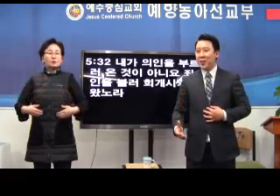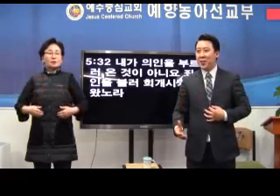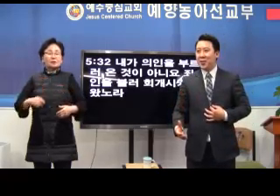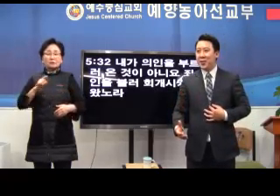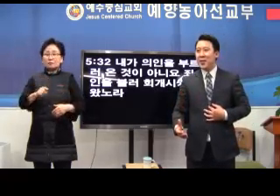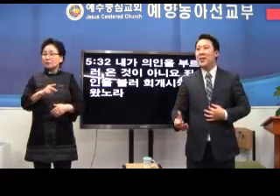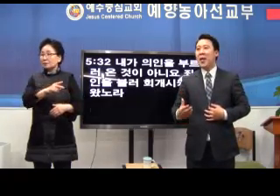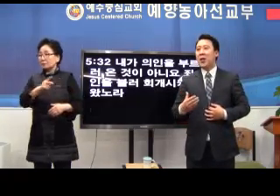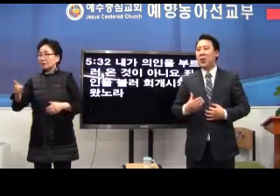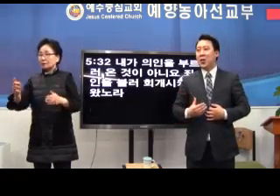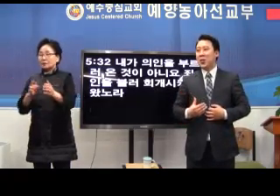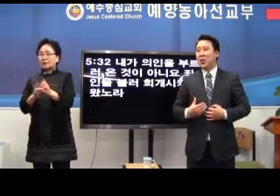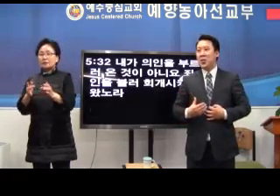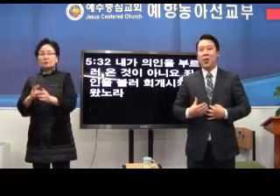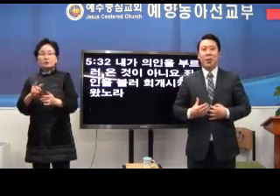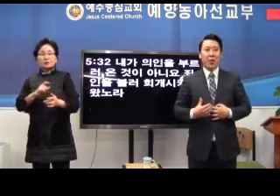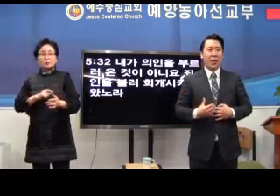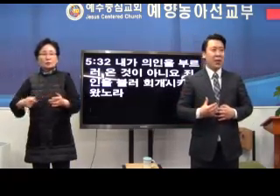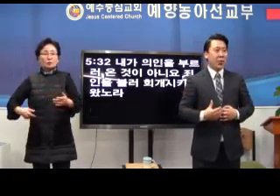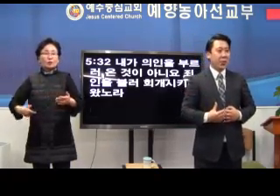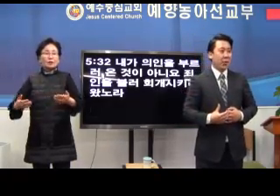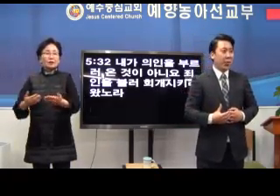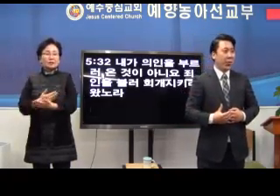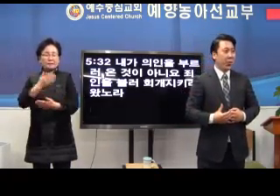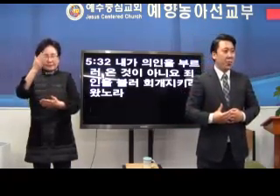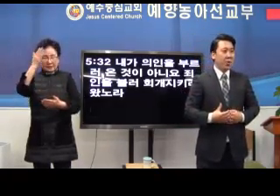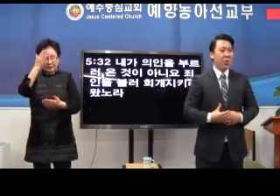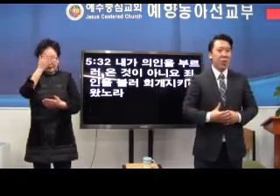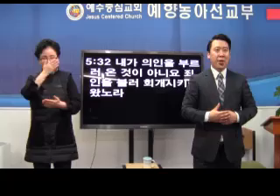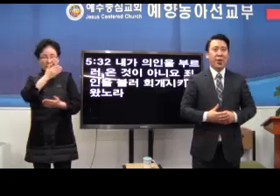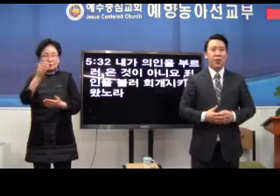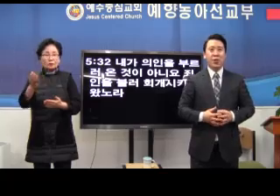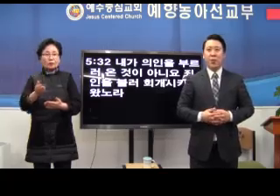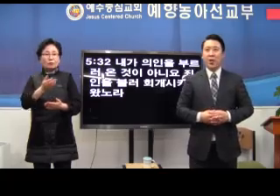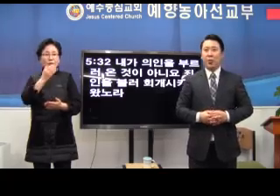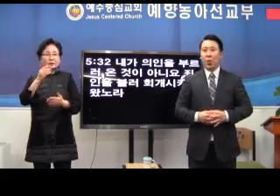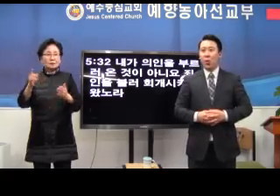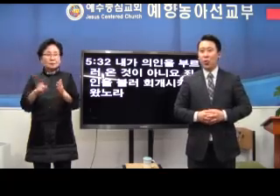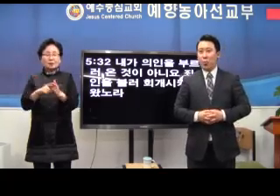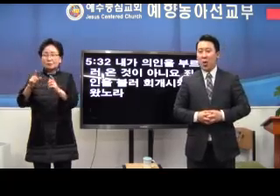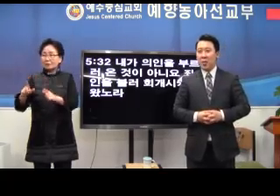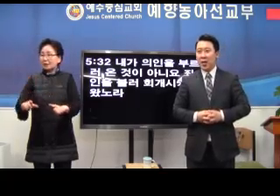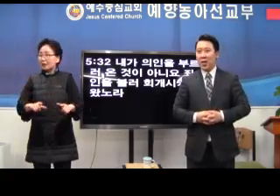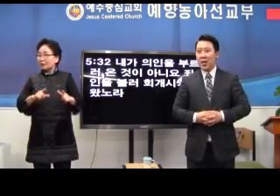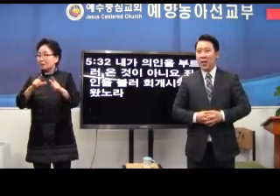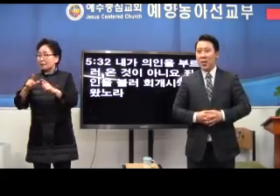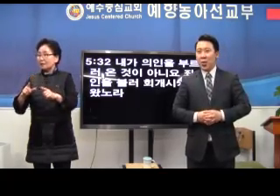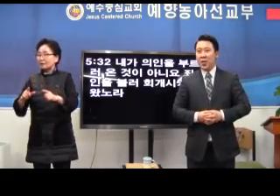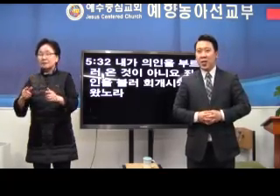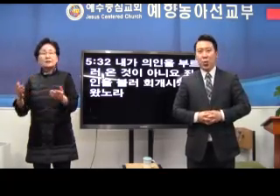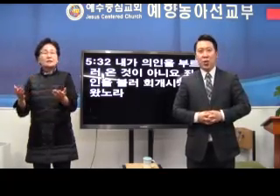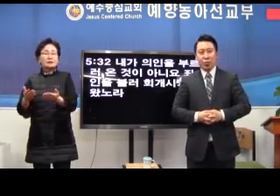회개하는 깨끗한 신앙생활을 하는 것이라고 믿으시기를 주님의 이름으로 축복합니다. 요한계시록